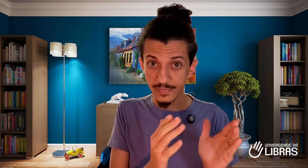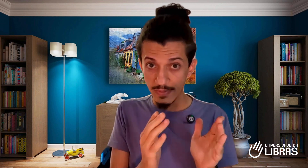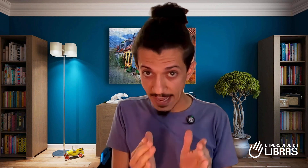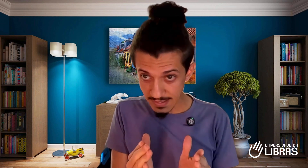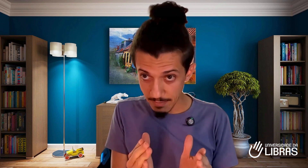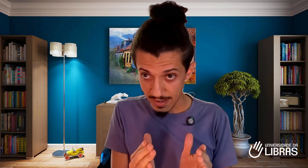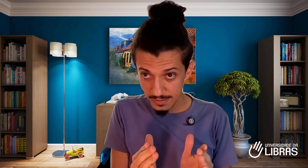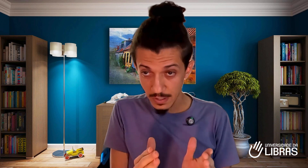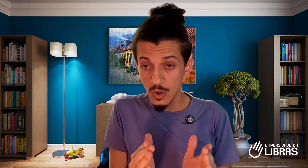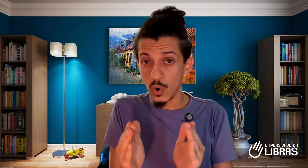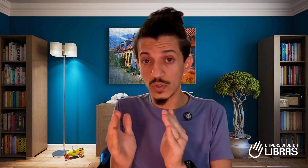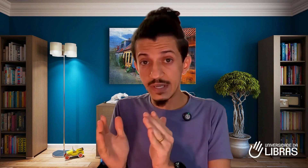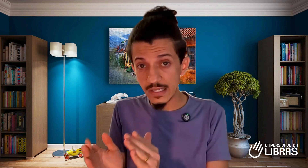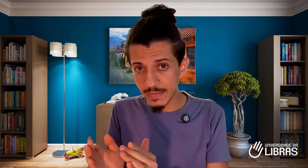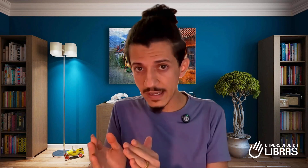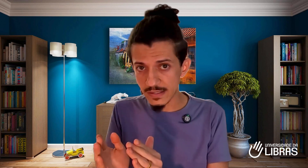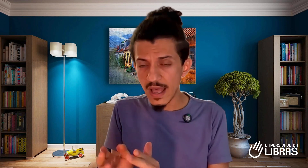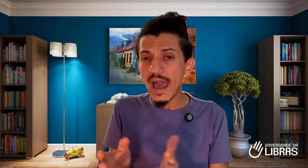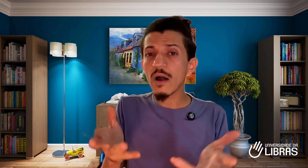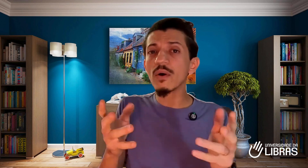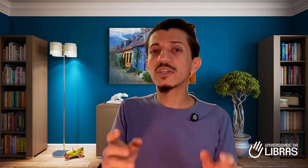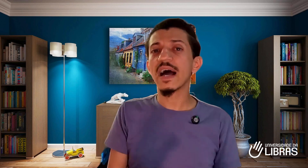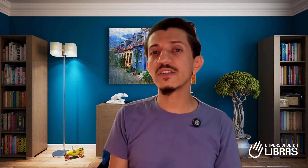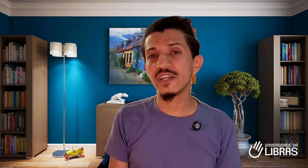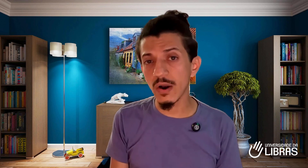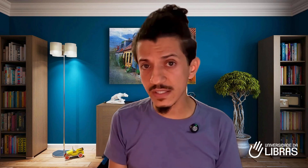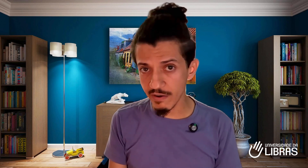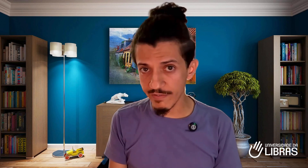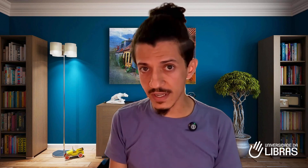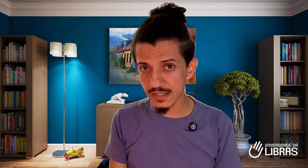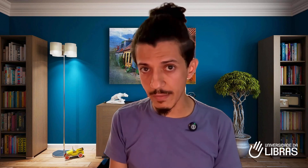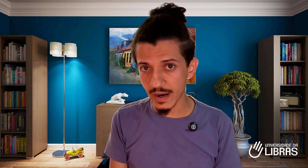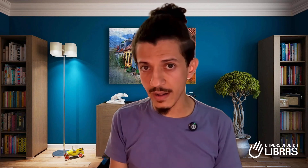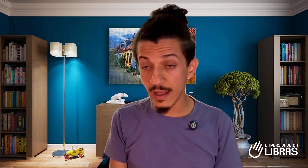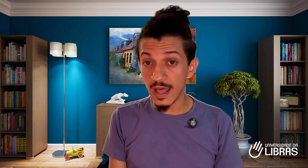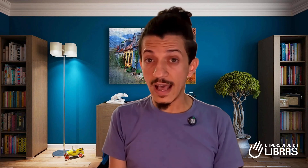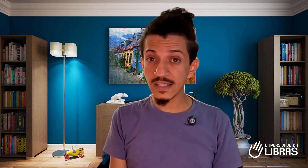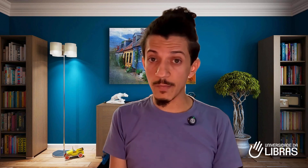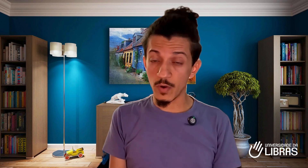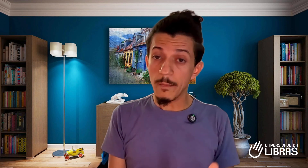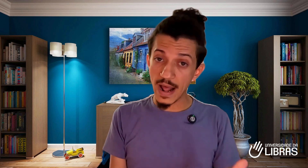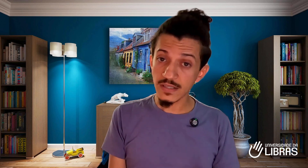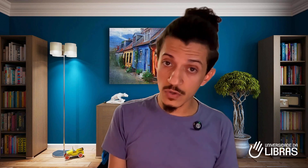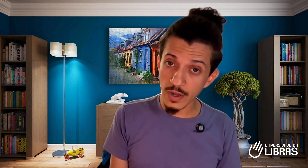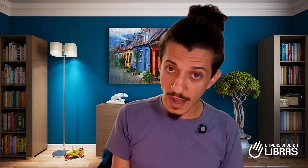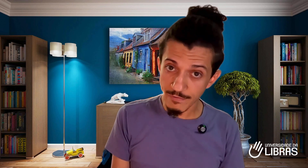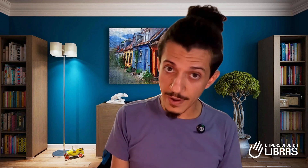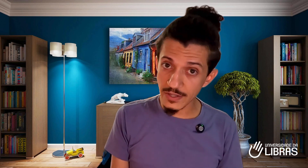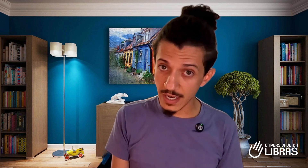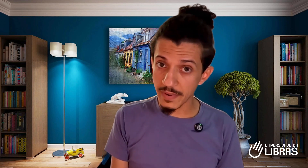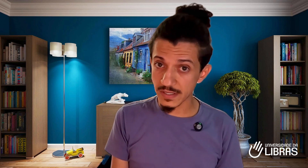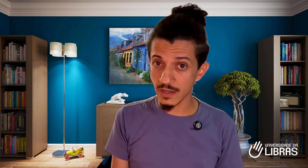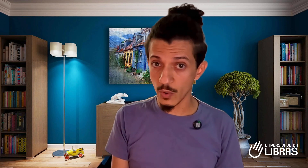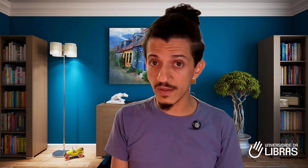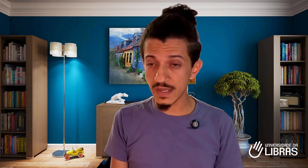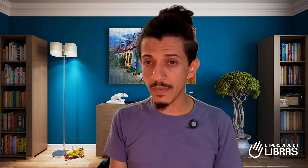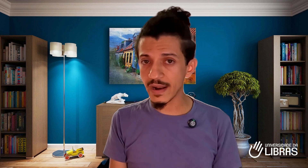10 semanas ou 6 meses é a quantidade de aulas que você vai fazer na semana. Exemplo, para se tornar fluente em Libras em 8 semanas,